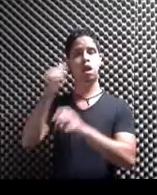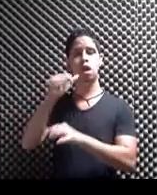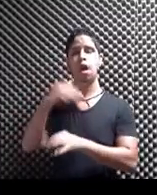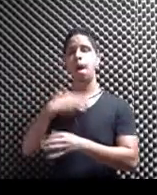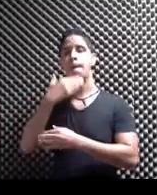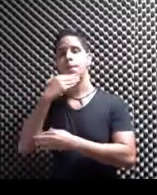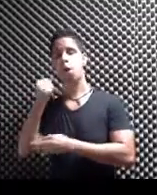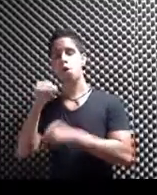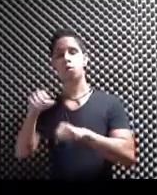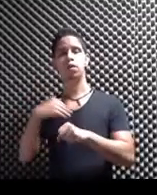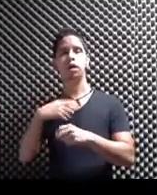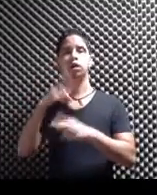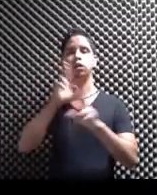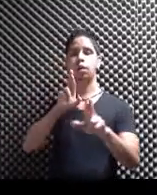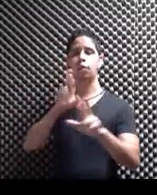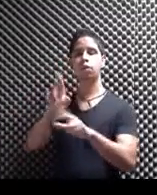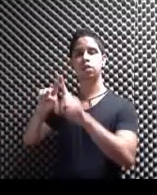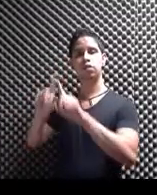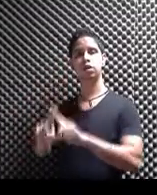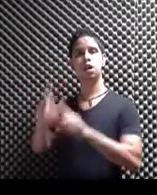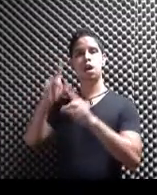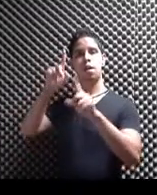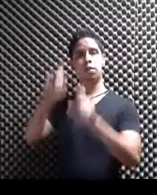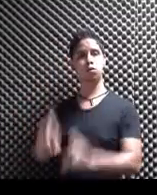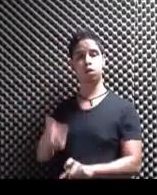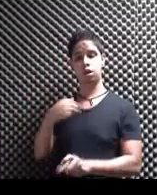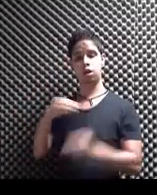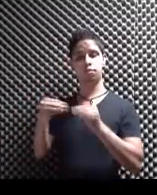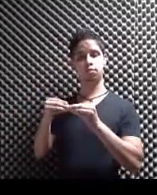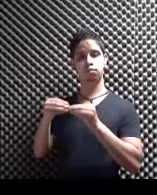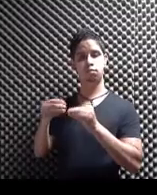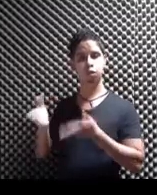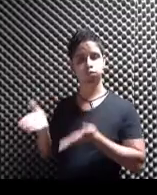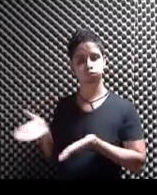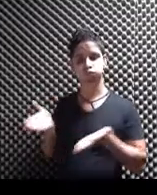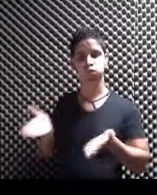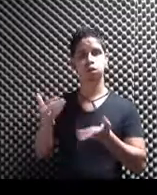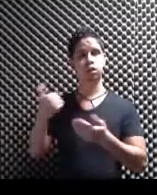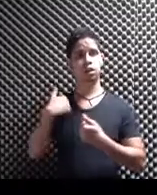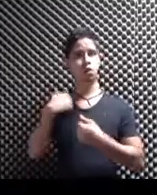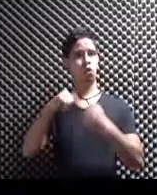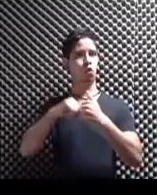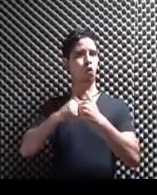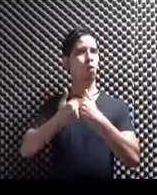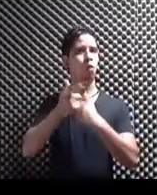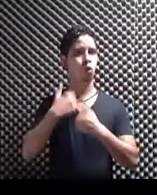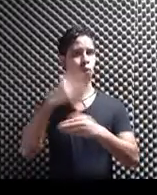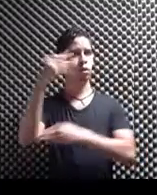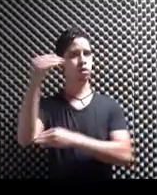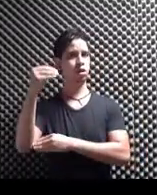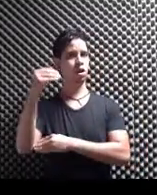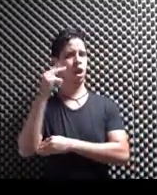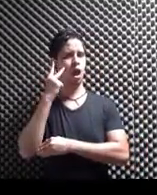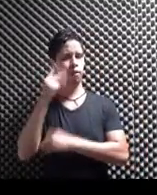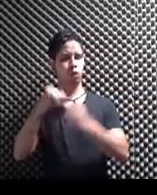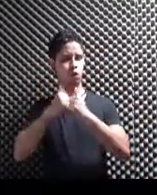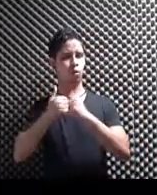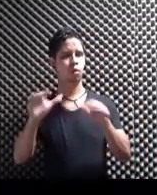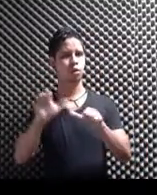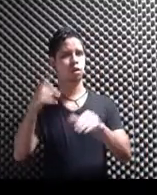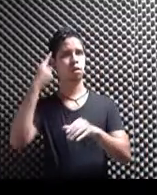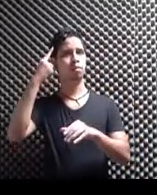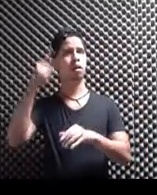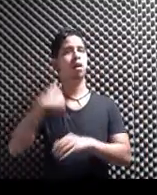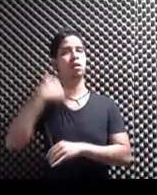podría contestar algunas preguntas y hablarnos un poco más sobre esas iniciativas que nosotros como compañía tenemos. perfecto. Vamos a ver cómo podemos hacer aquí la llamada. Y, bueno,